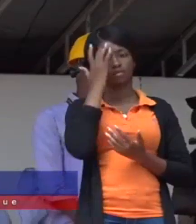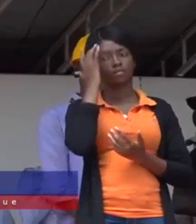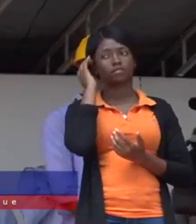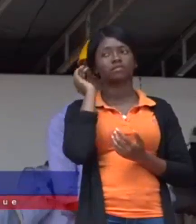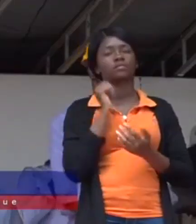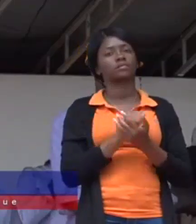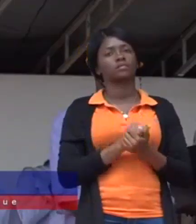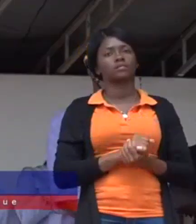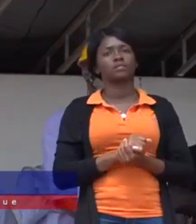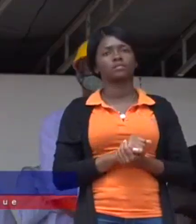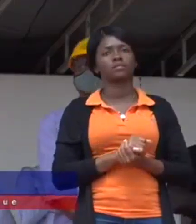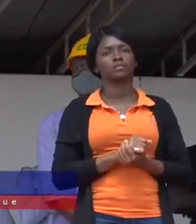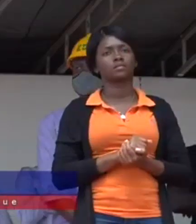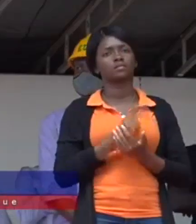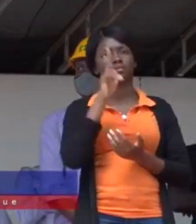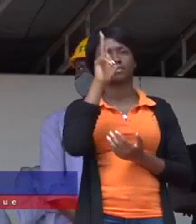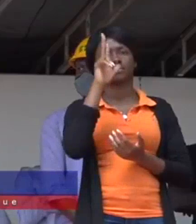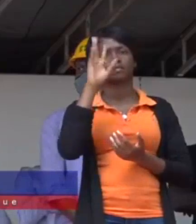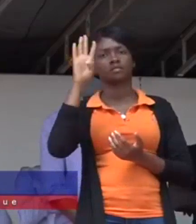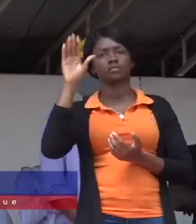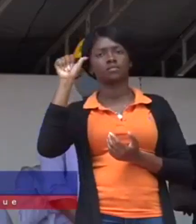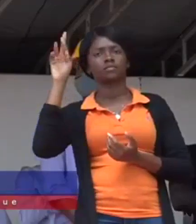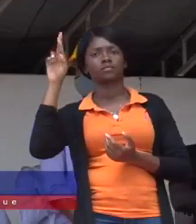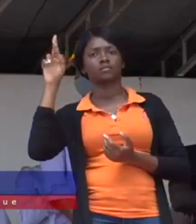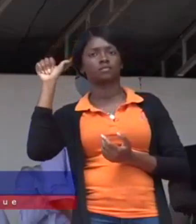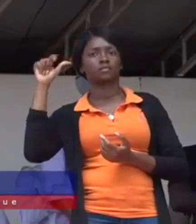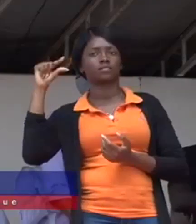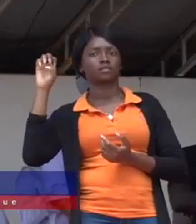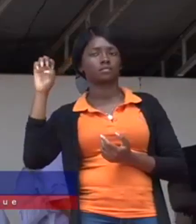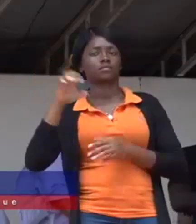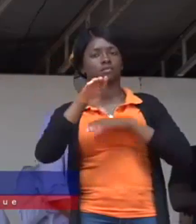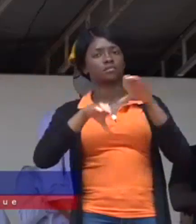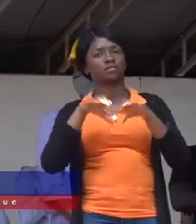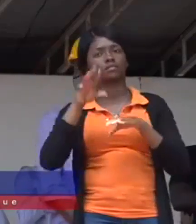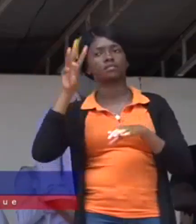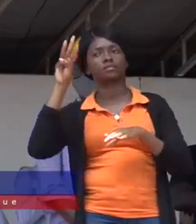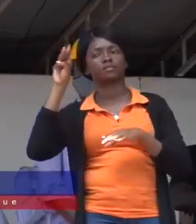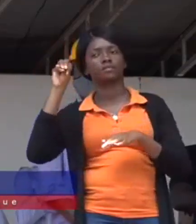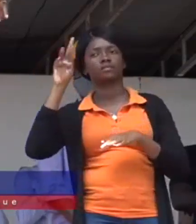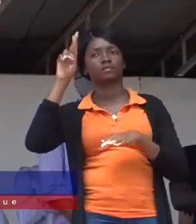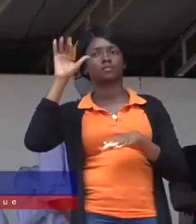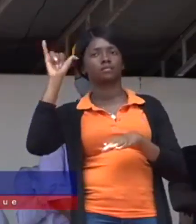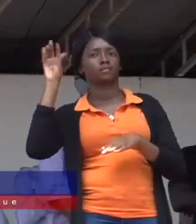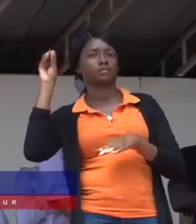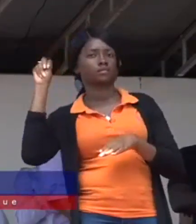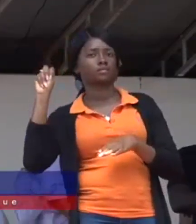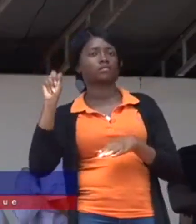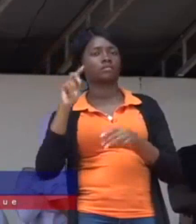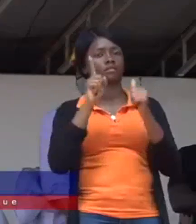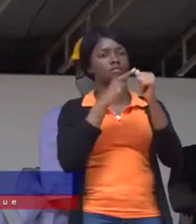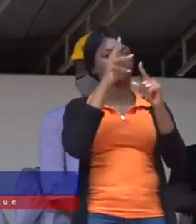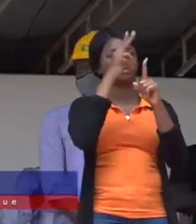Les inaugurer dans ces 3 barrages, n'a fait. N'a fait barrage Marion, n'a pas inauguré le 1er mai. N'a fait barrage sur Grande Rivière du